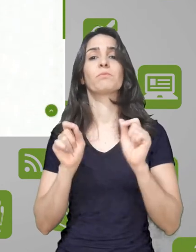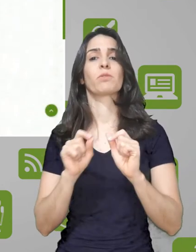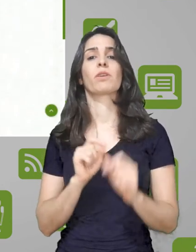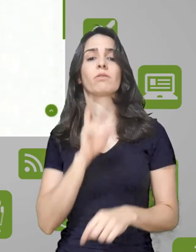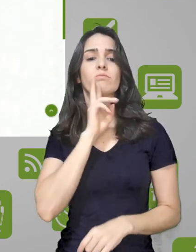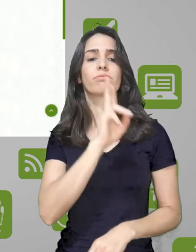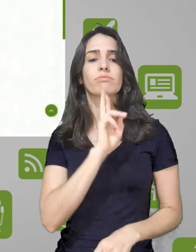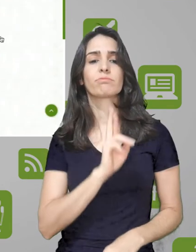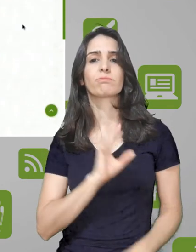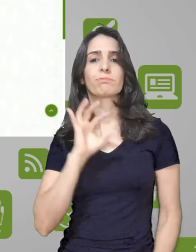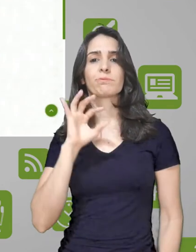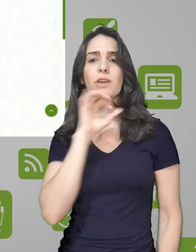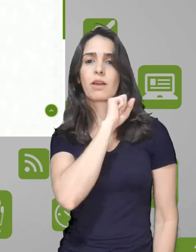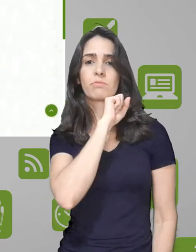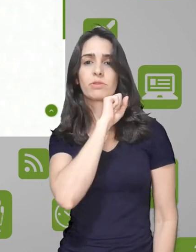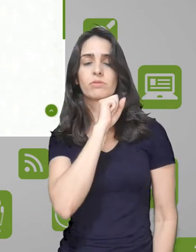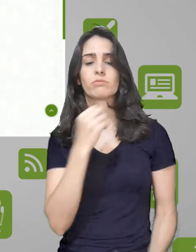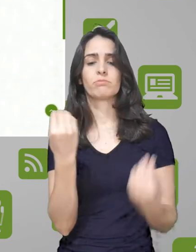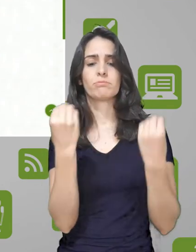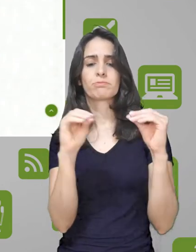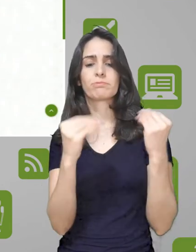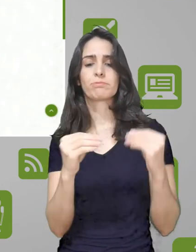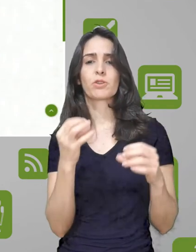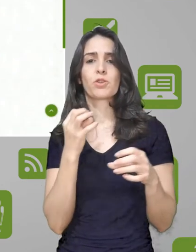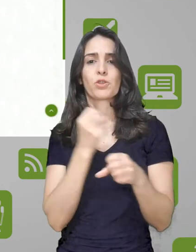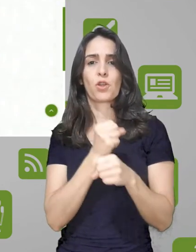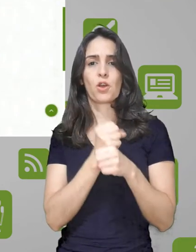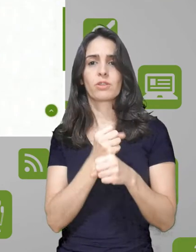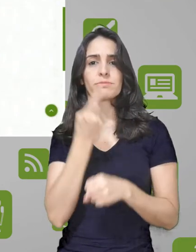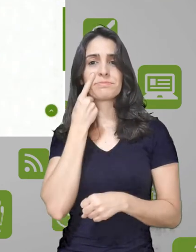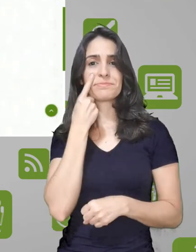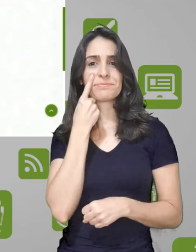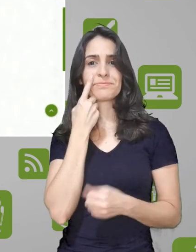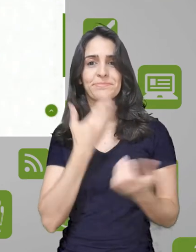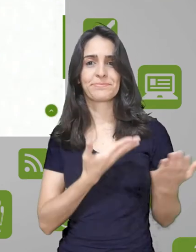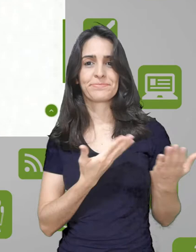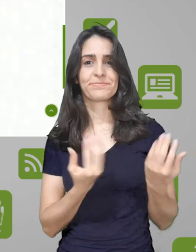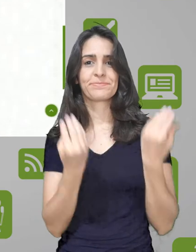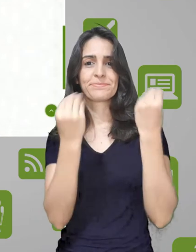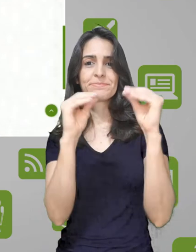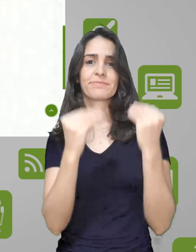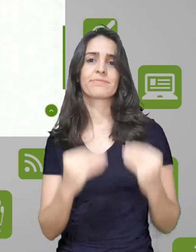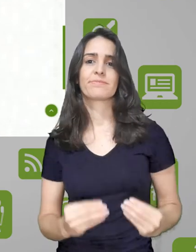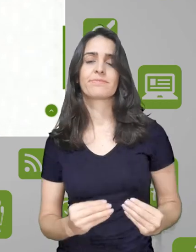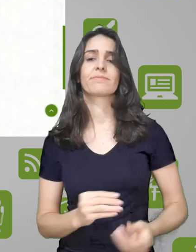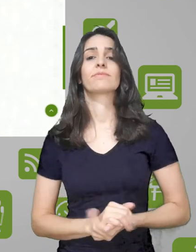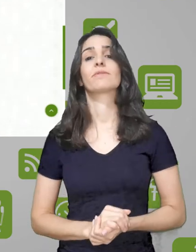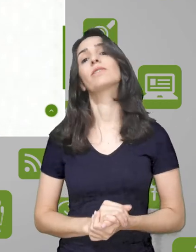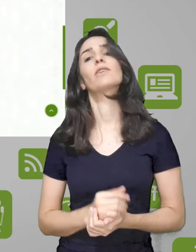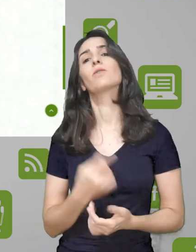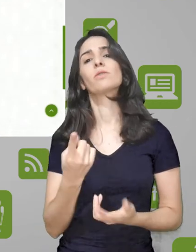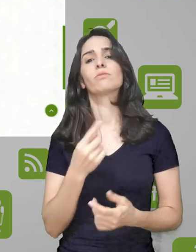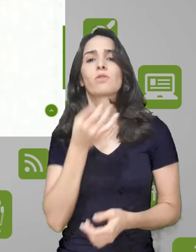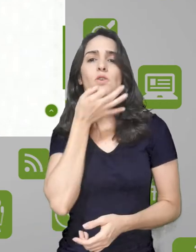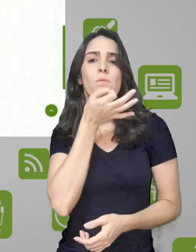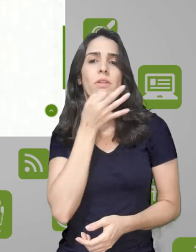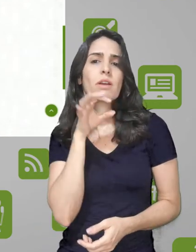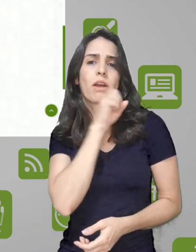pode também emitir um feedback rápido aqui lançando a nota aqui diretamente e